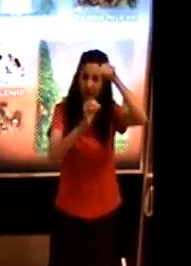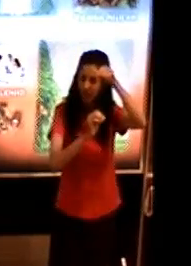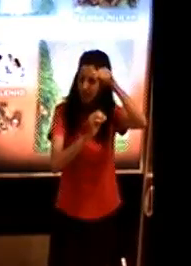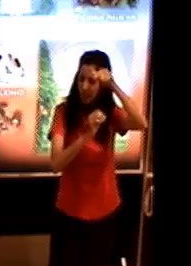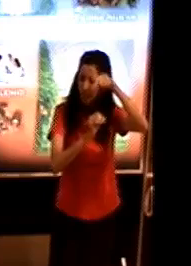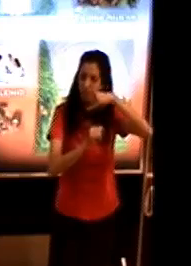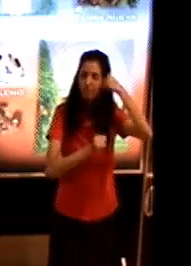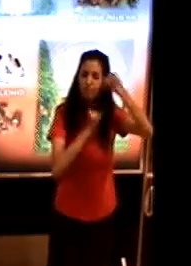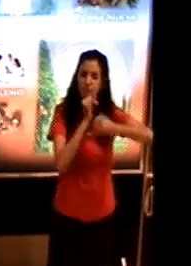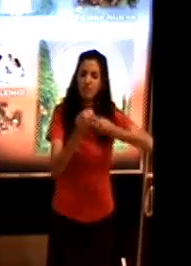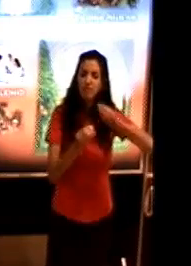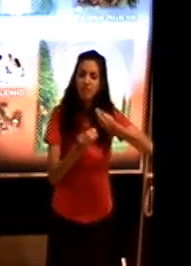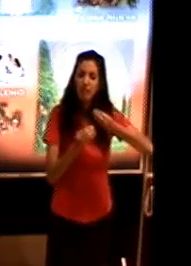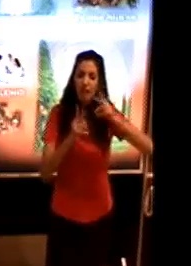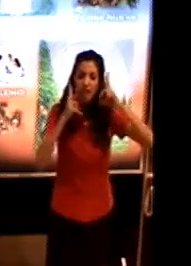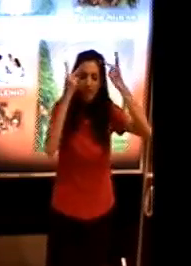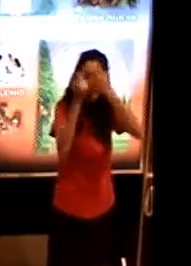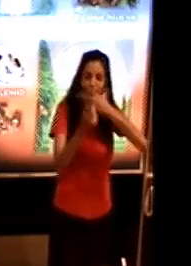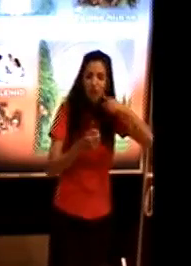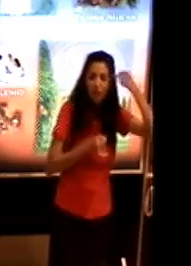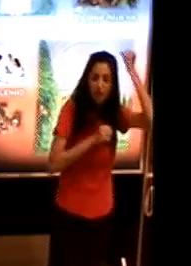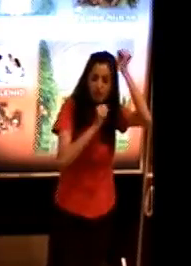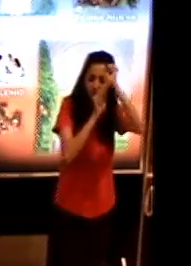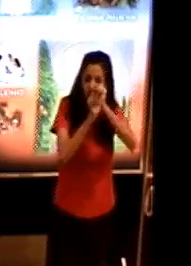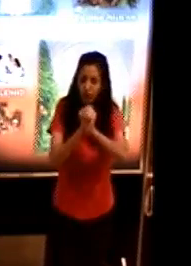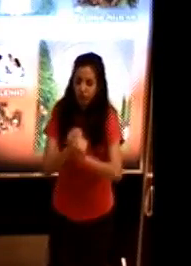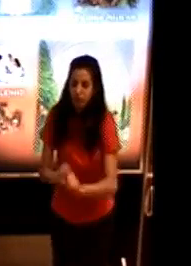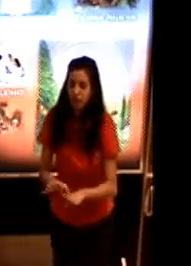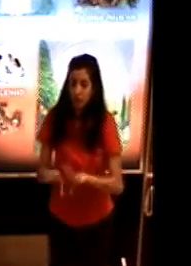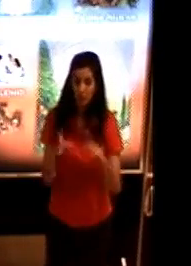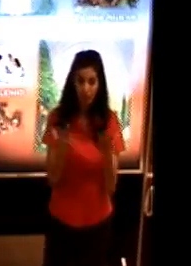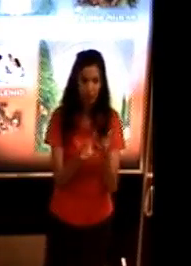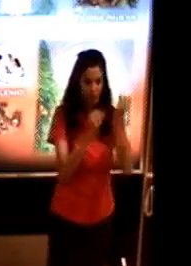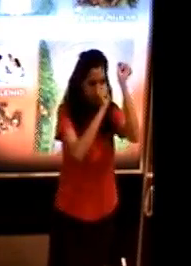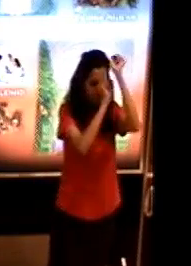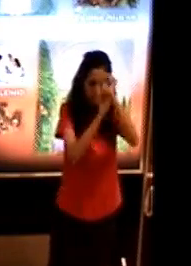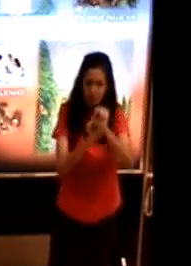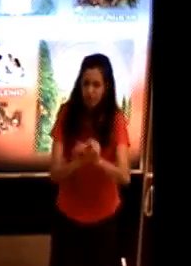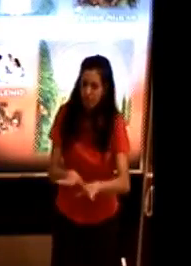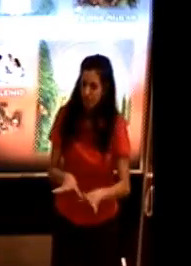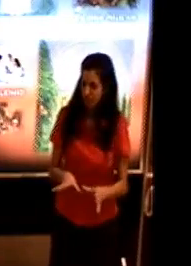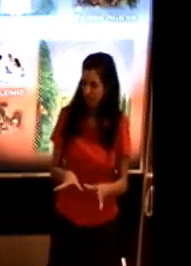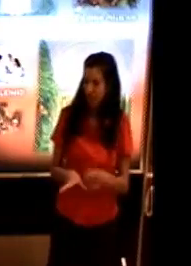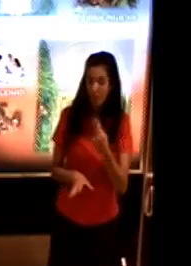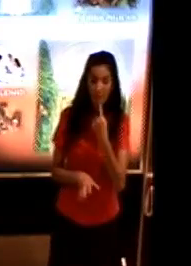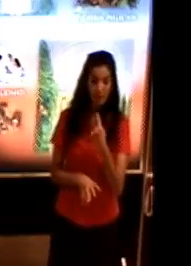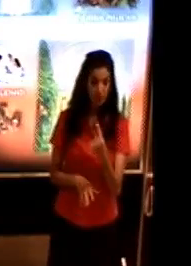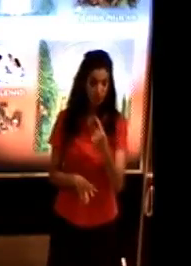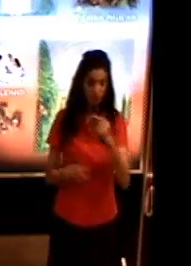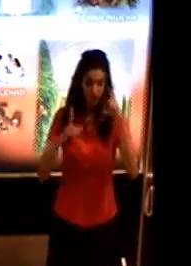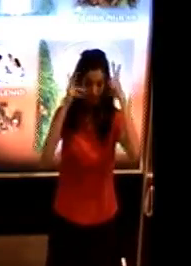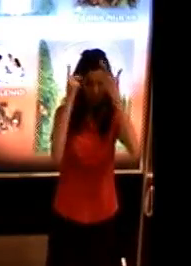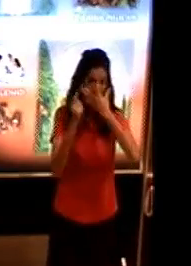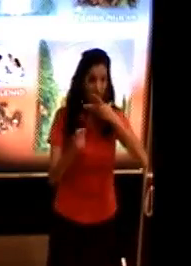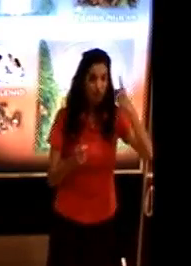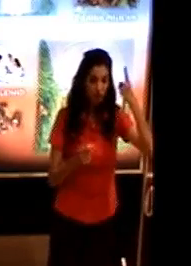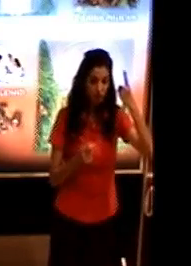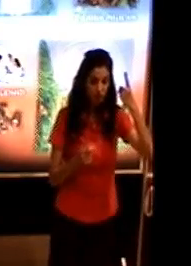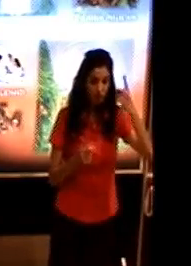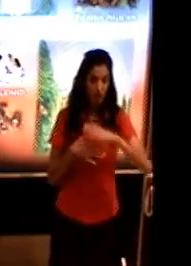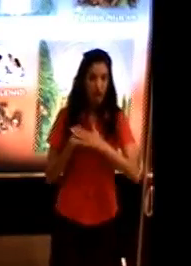para que se derrame la ira de Dios sin mezcla de misericordia. Yo les pregunto, hermanos, ¿la ira de Dios es parte del amor de